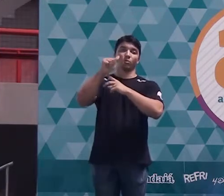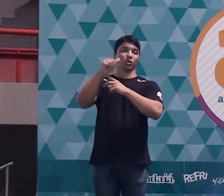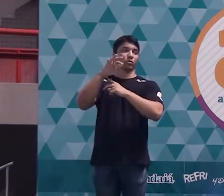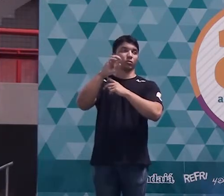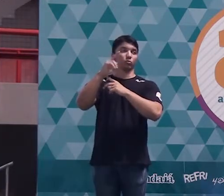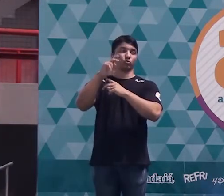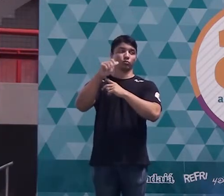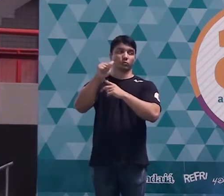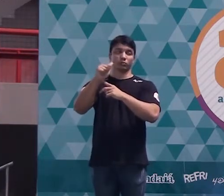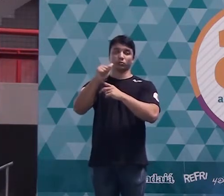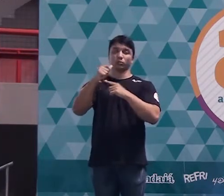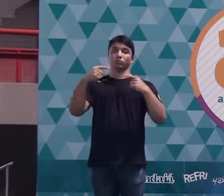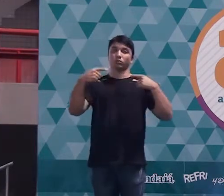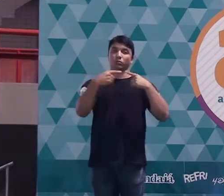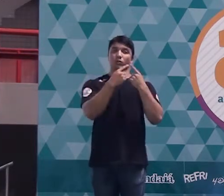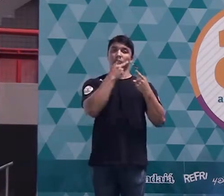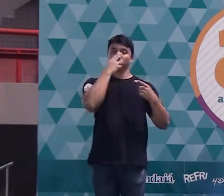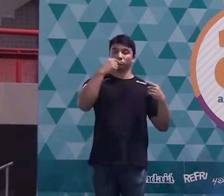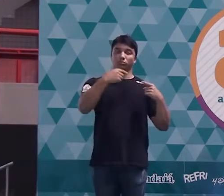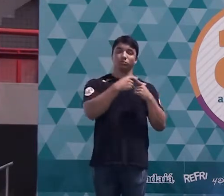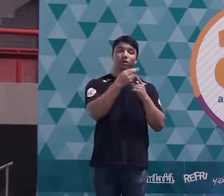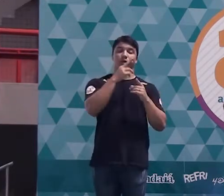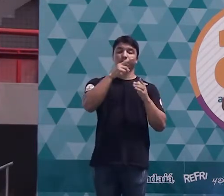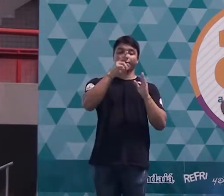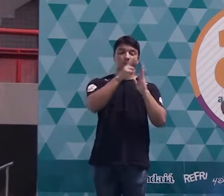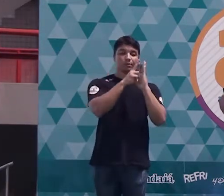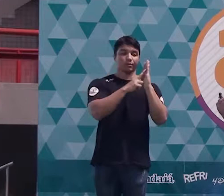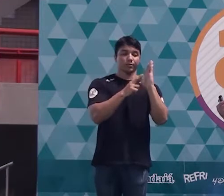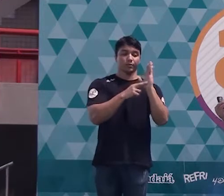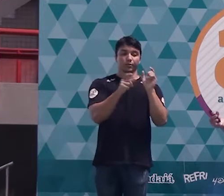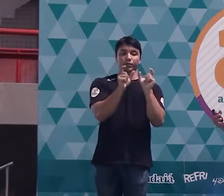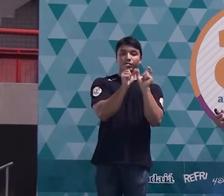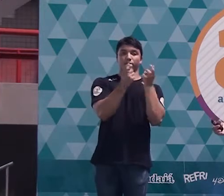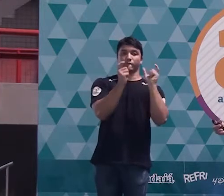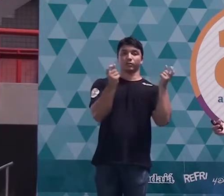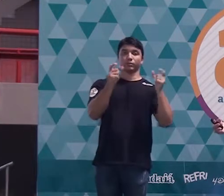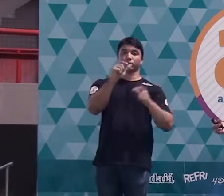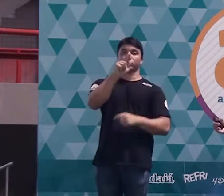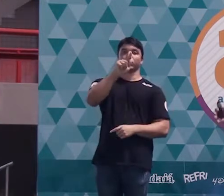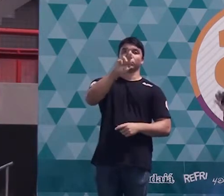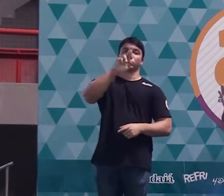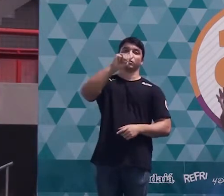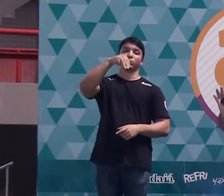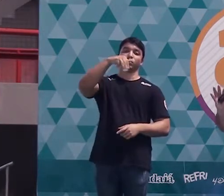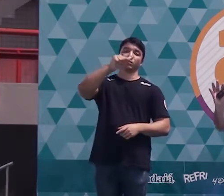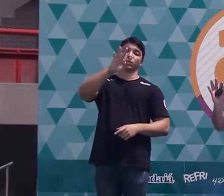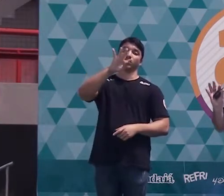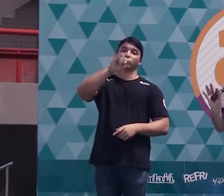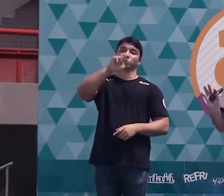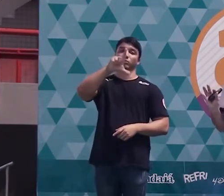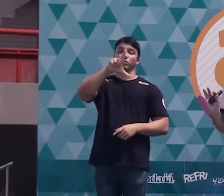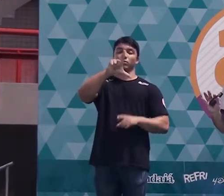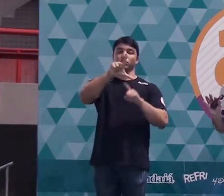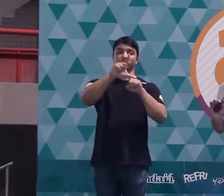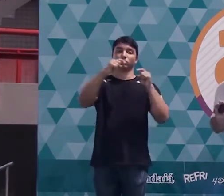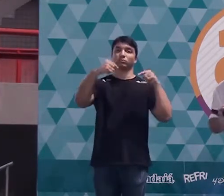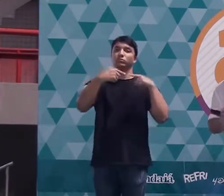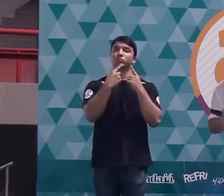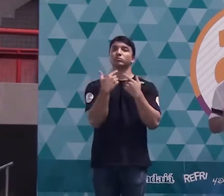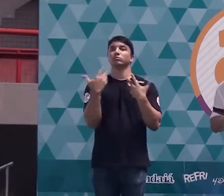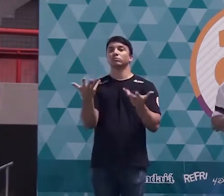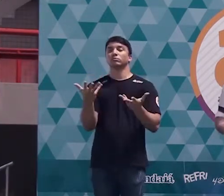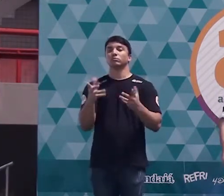culta, é a linguagem de acordo com a norma gramatical. Então ele quer saber o que está de acordo